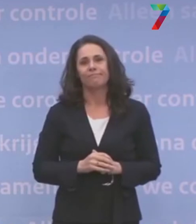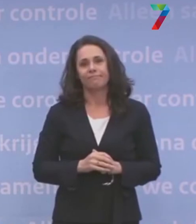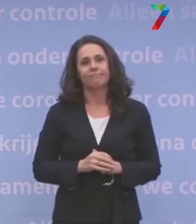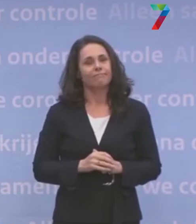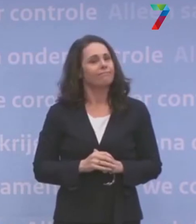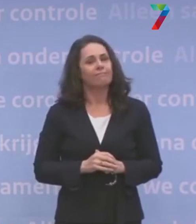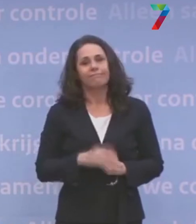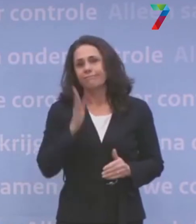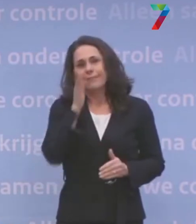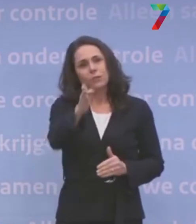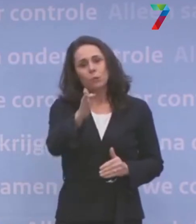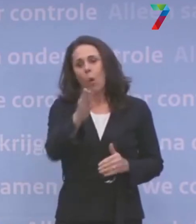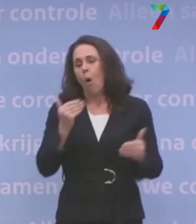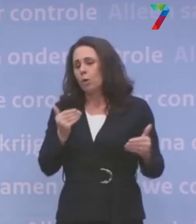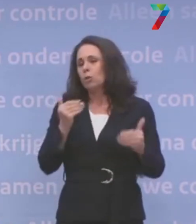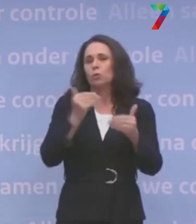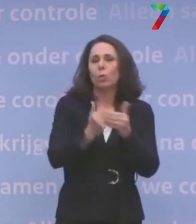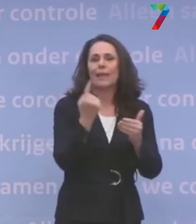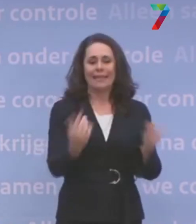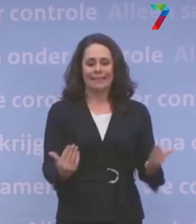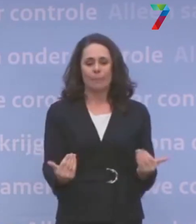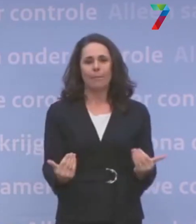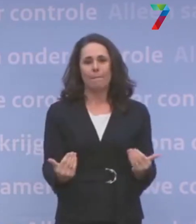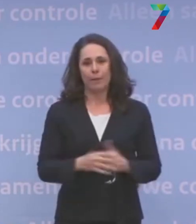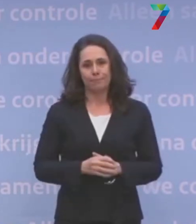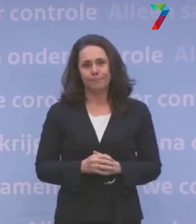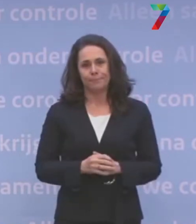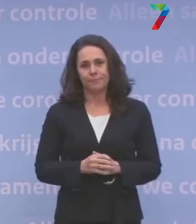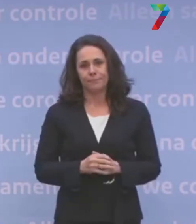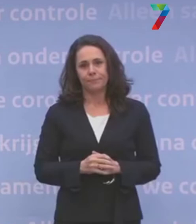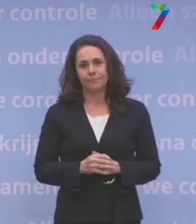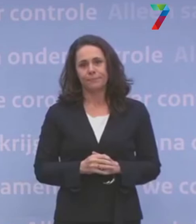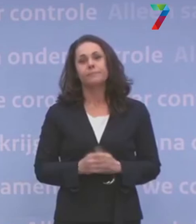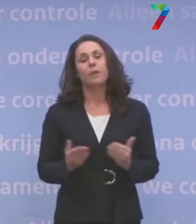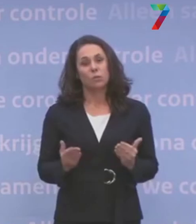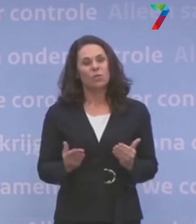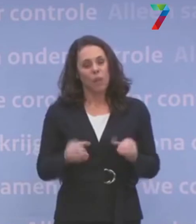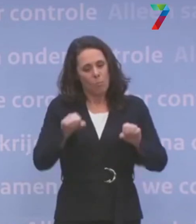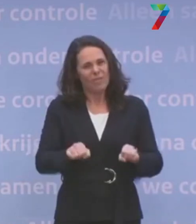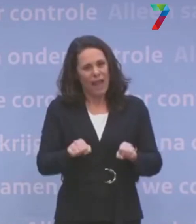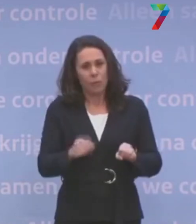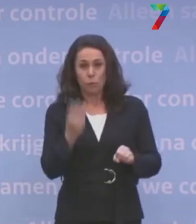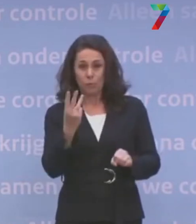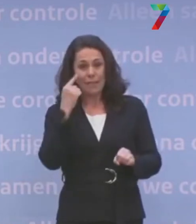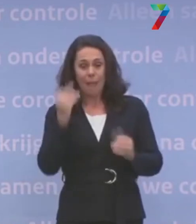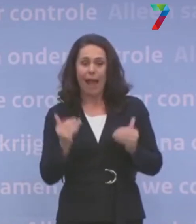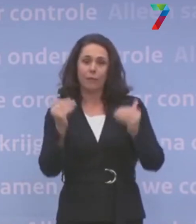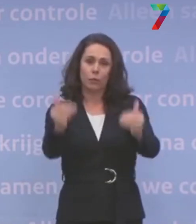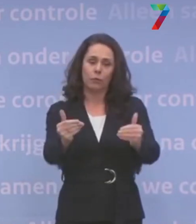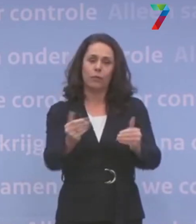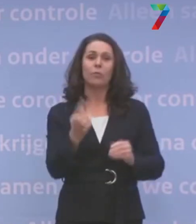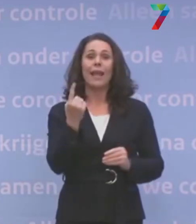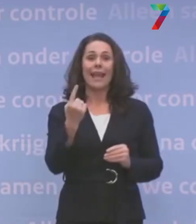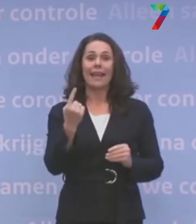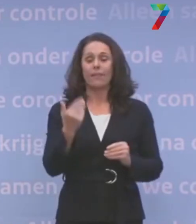Die gaan niet door tot 1 september. We verlengen dat besluit dus met 3 maanden van 1 juni